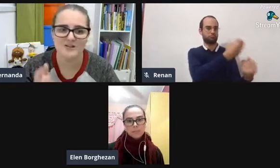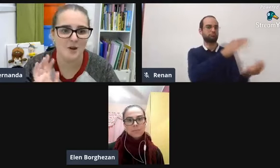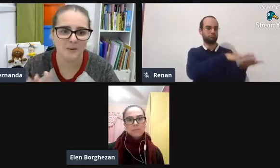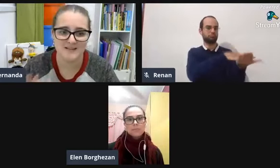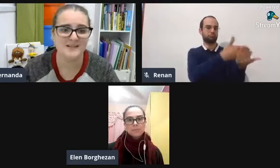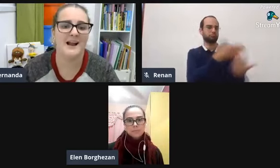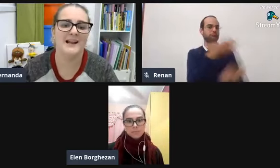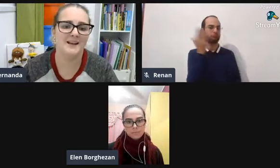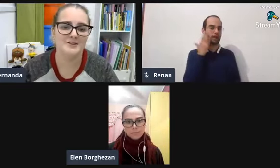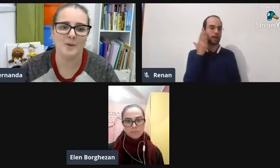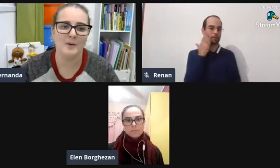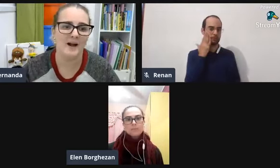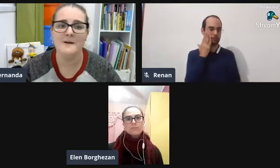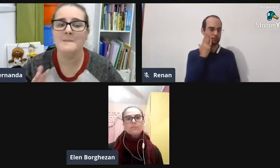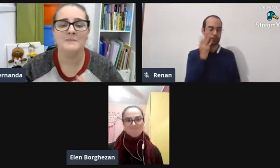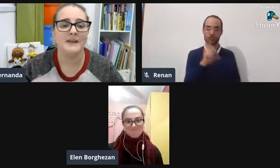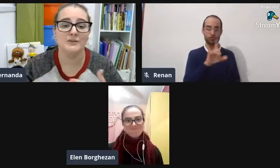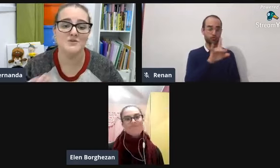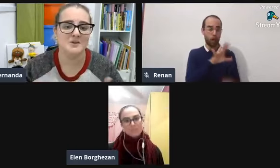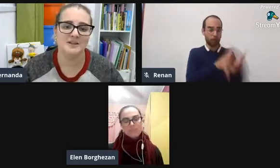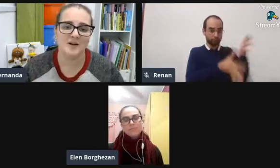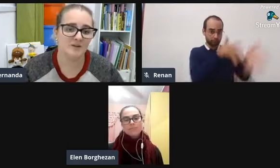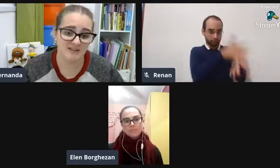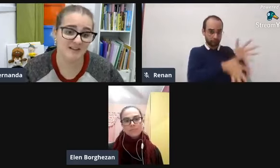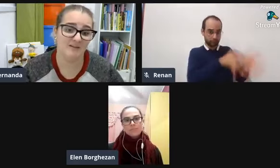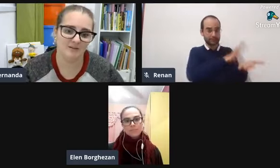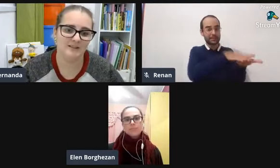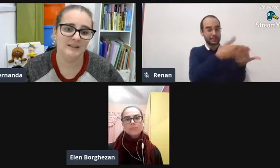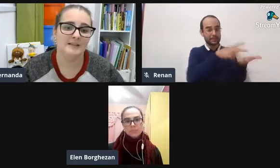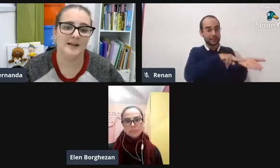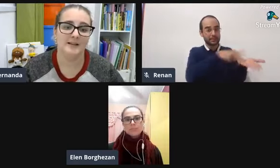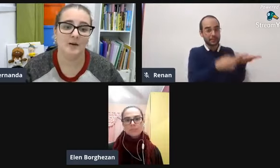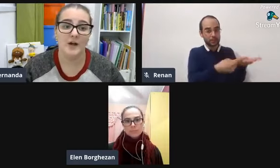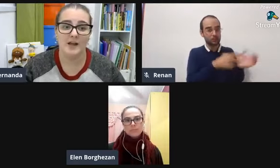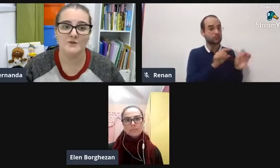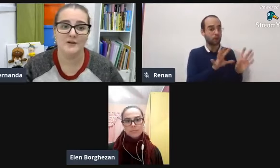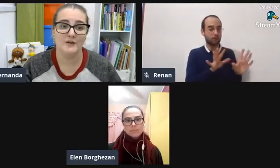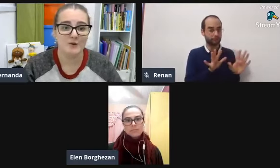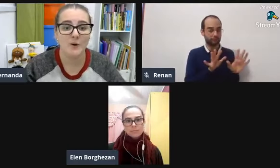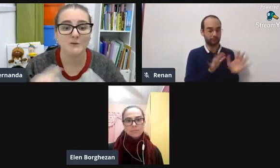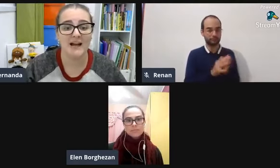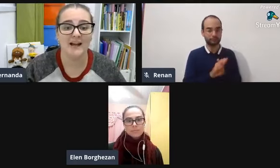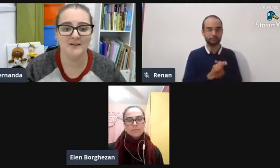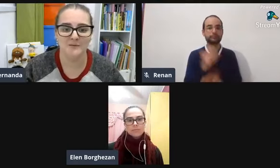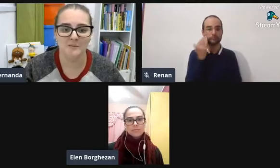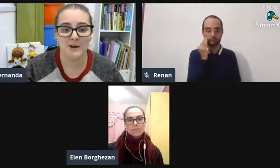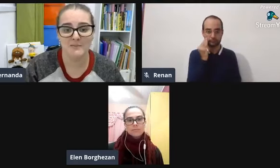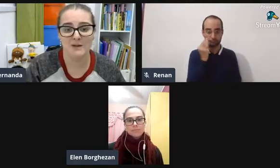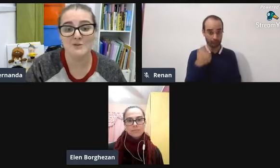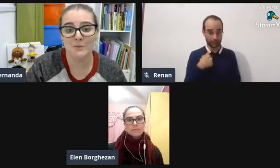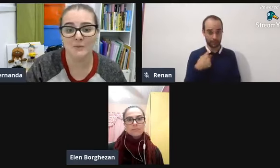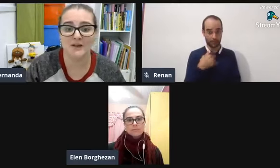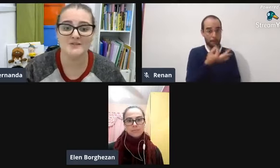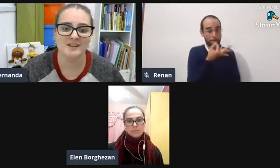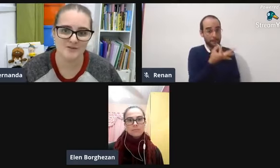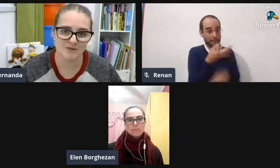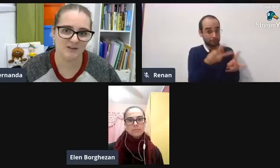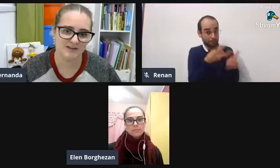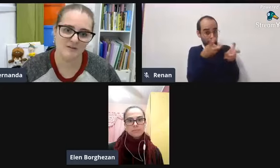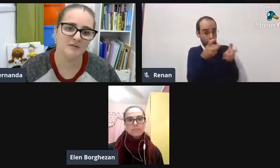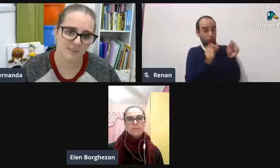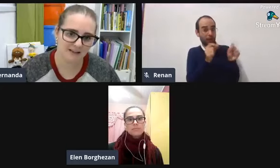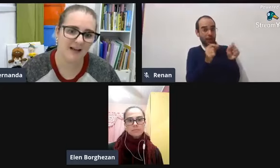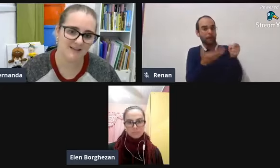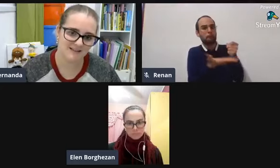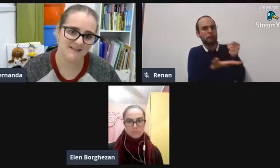então ele vai lá só para ensinar, só para traduzir o que está acontecendo, né? Então, eu já vejo ao contrário. Para mim, os primeiros anos de